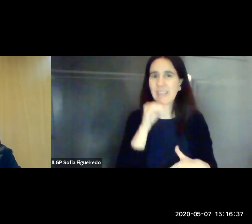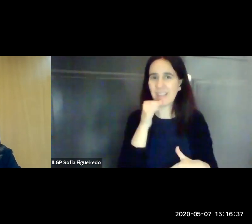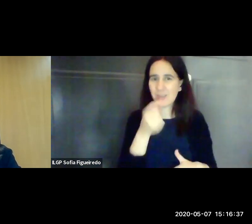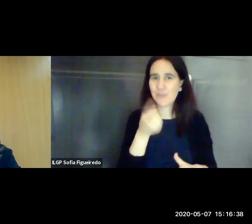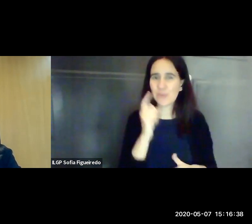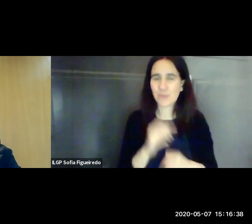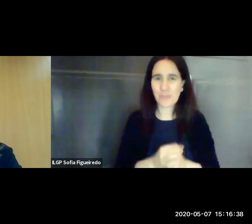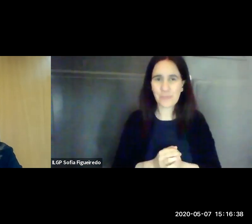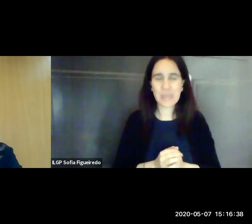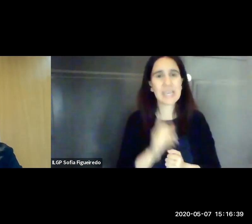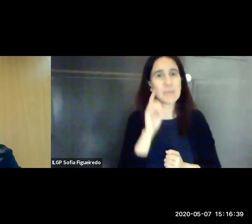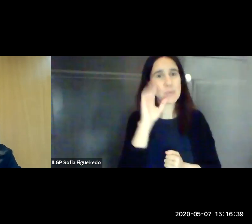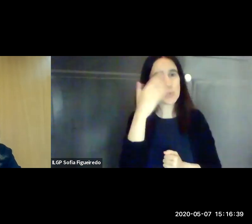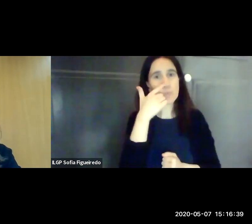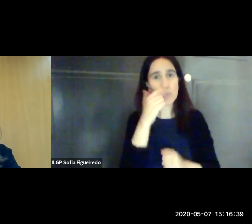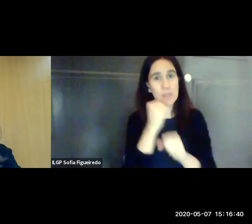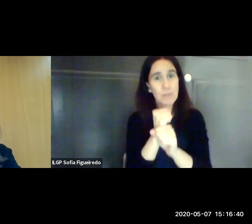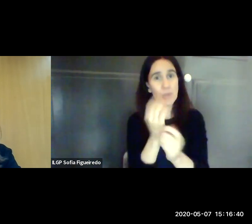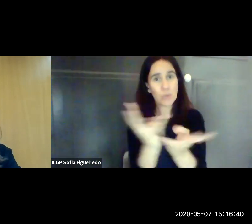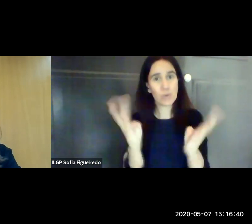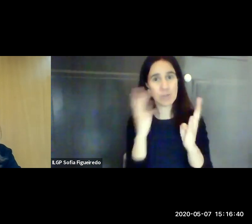muito importante que todos os trabalhadores